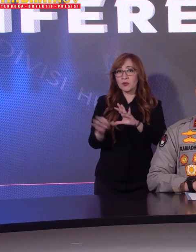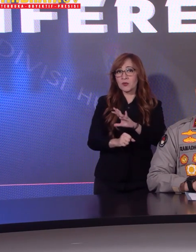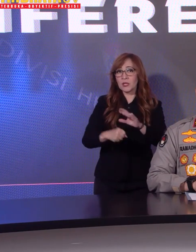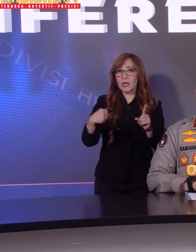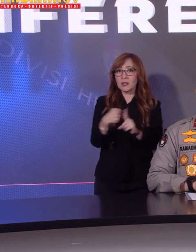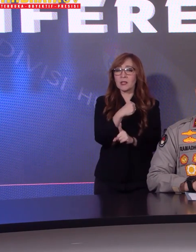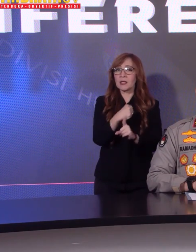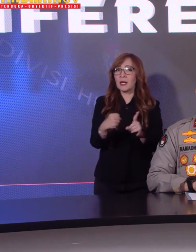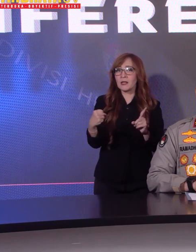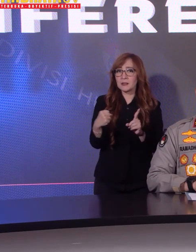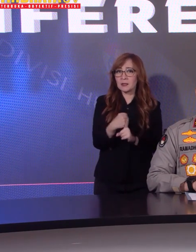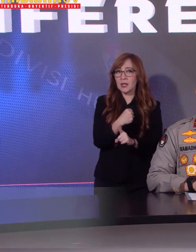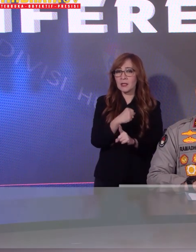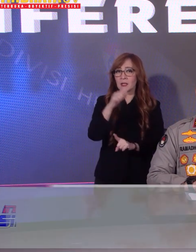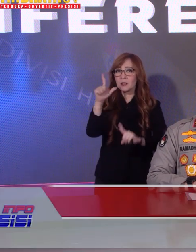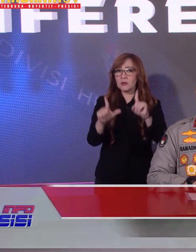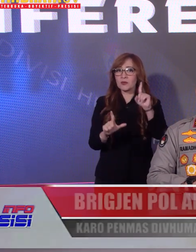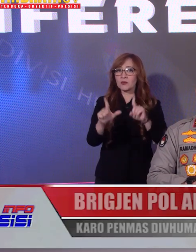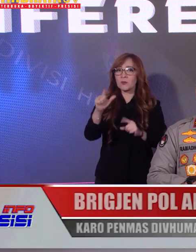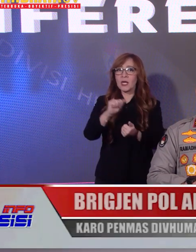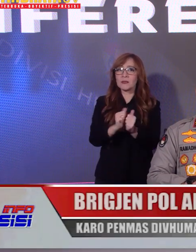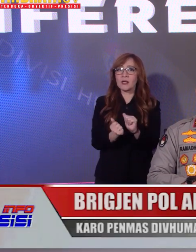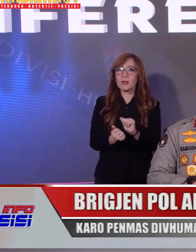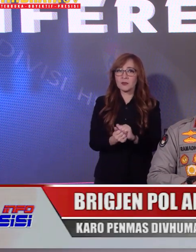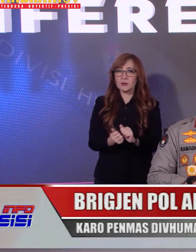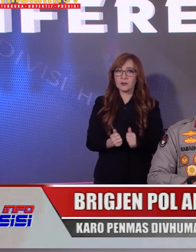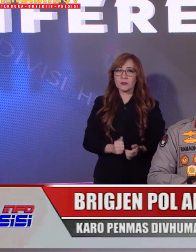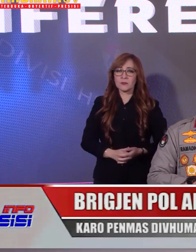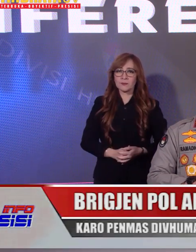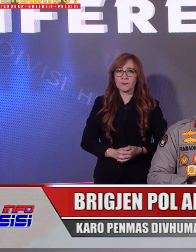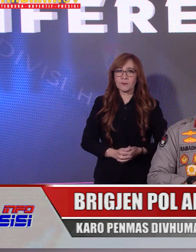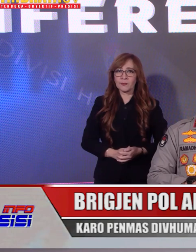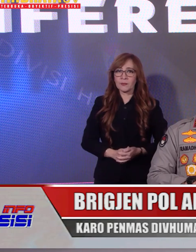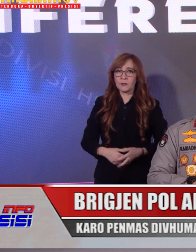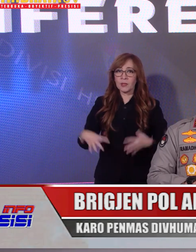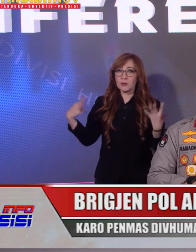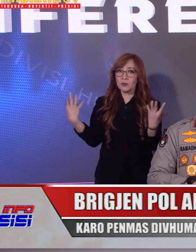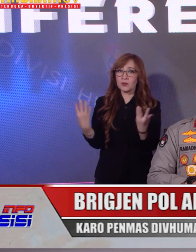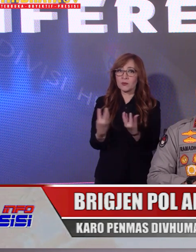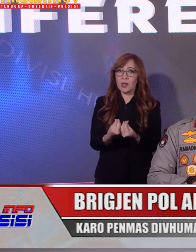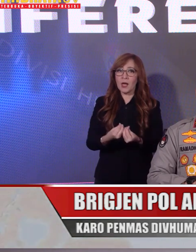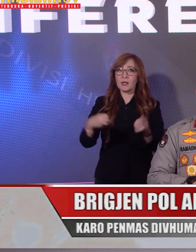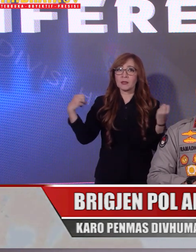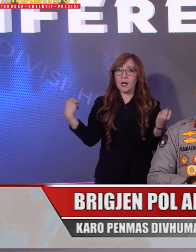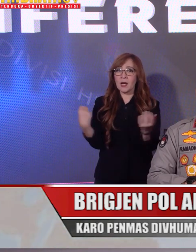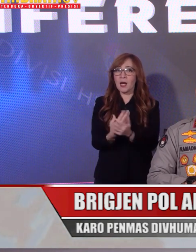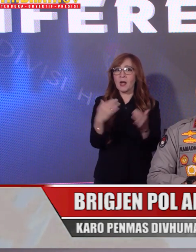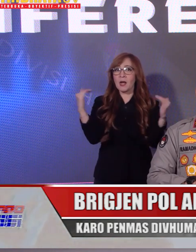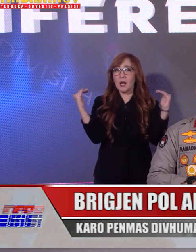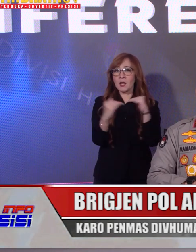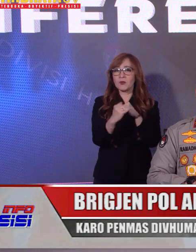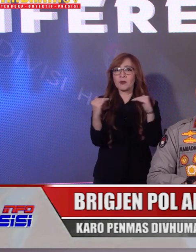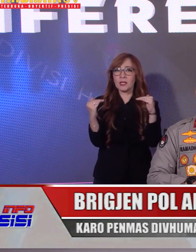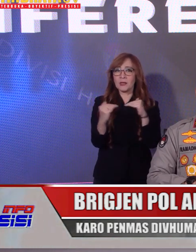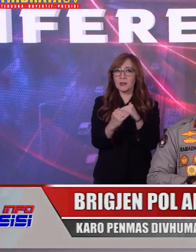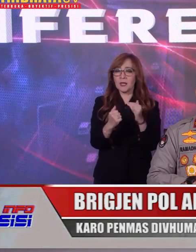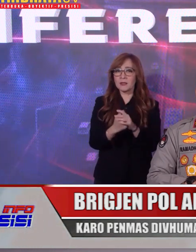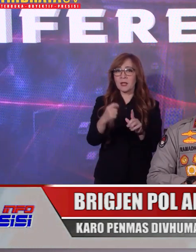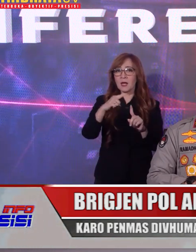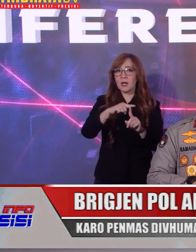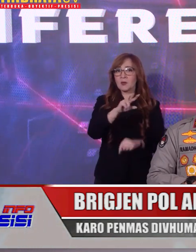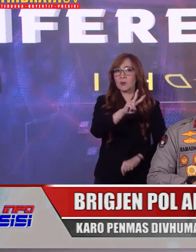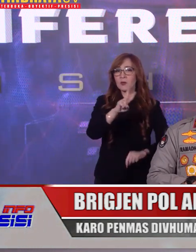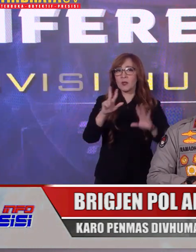kekerasan atau curas sebanyak 17 kasus terdapat jumlah Lakalantas yang terjadi pada tanggal